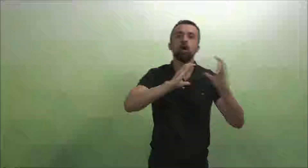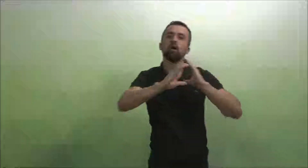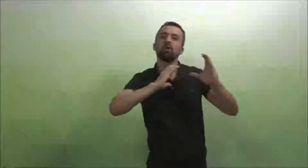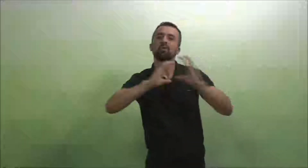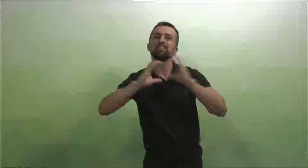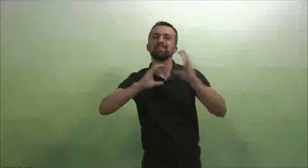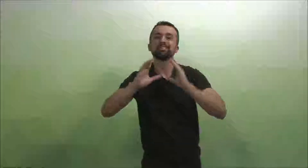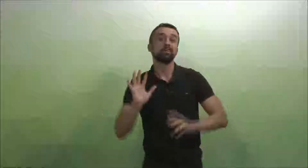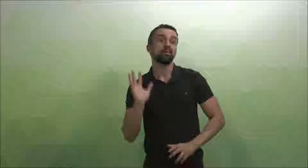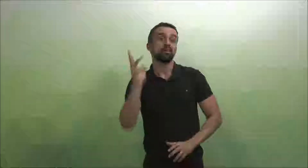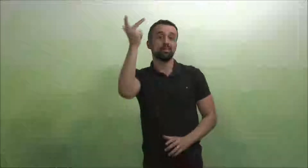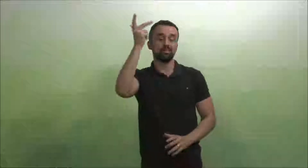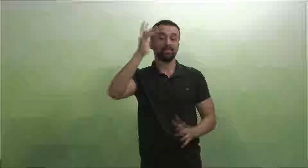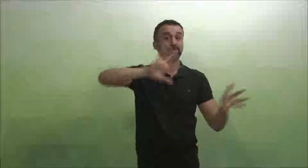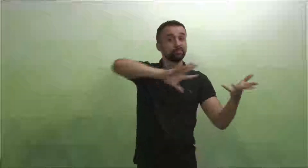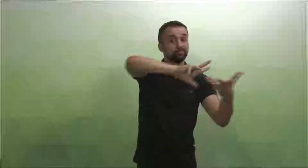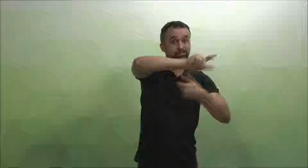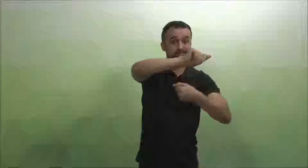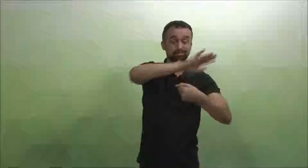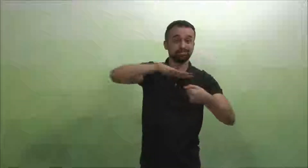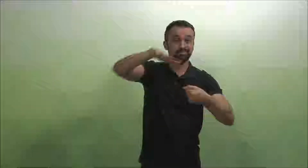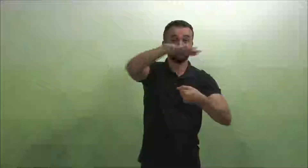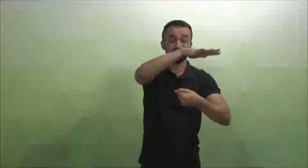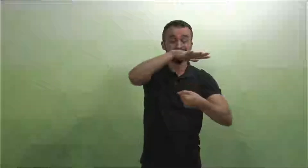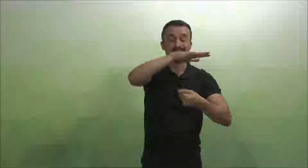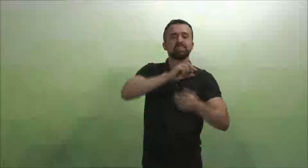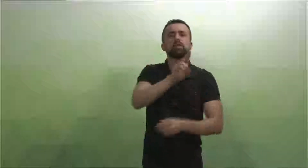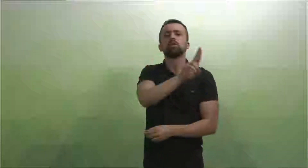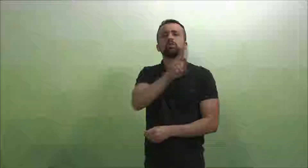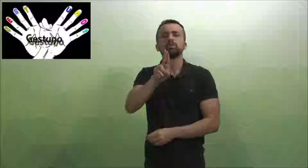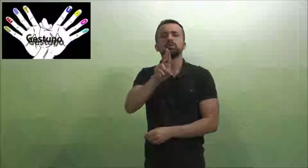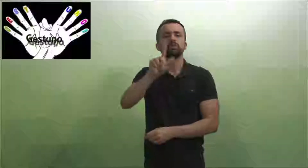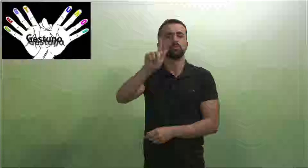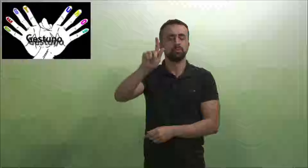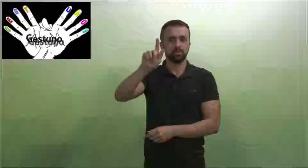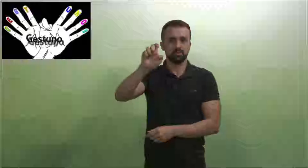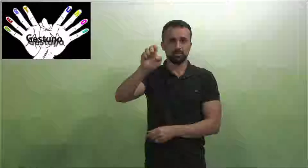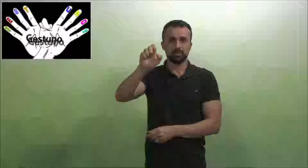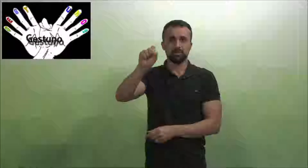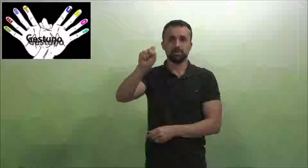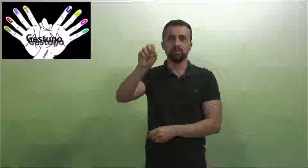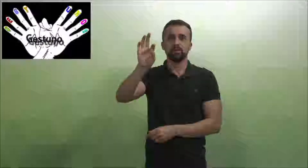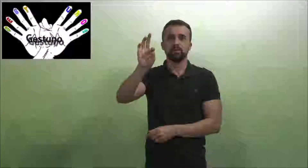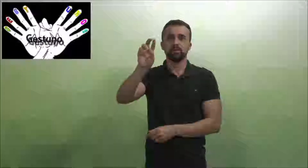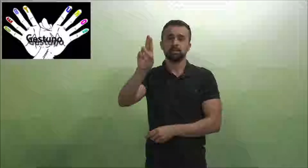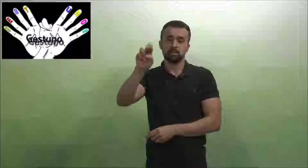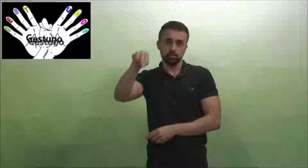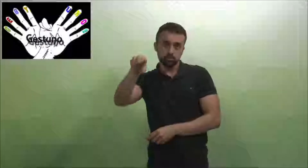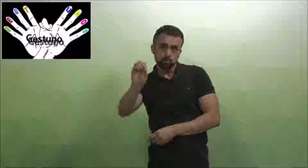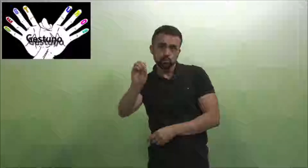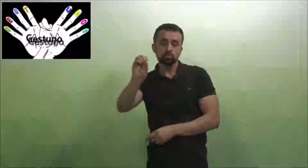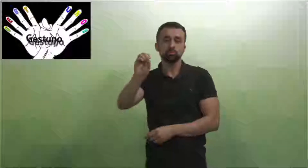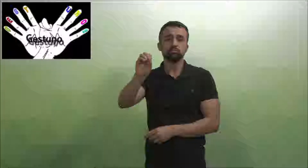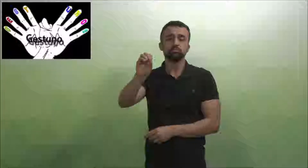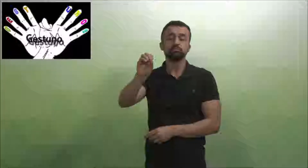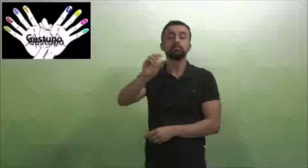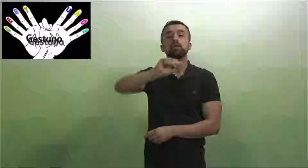criada para servir de interação em eventos internacionais. O nome dela é Gestuno.